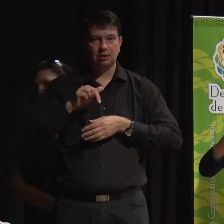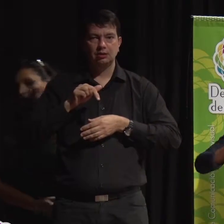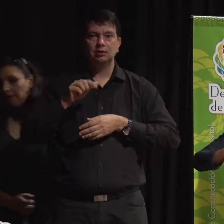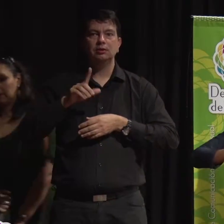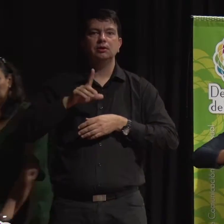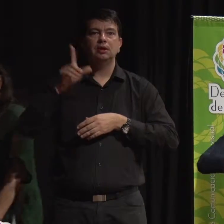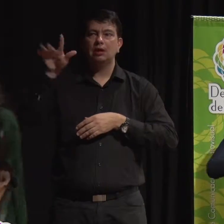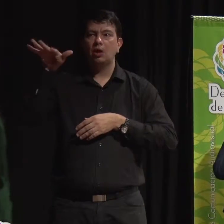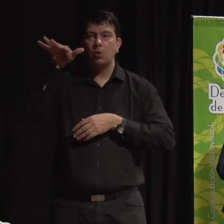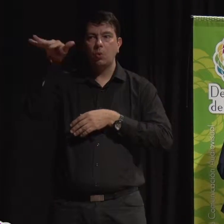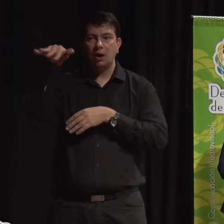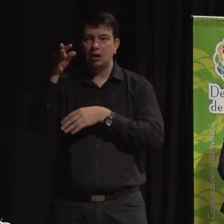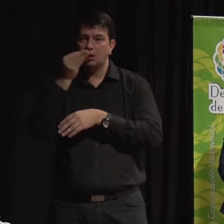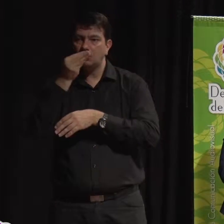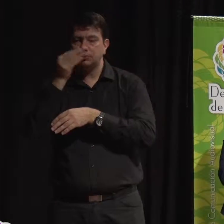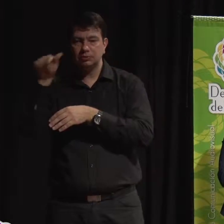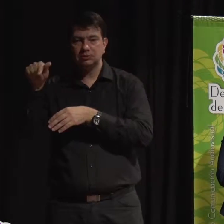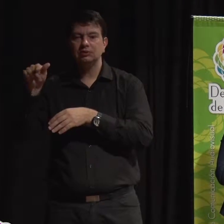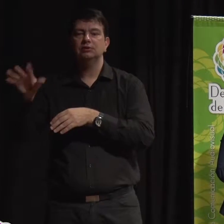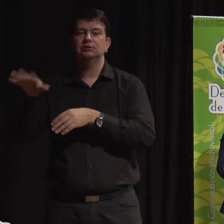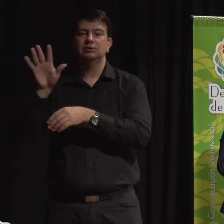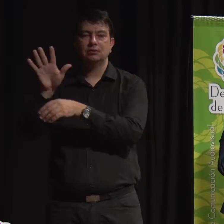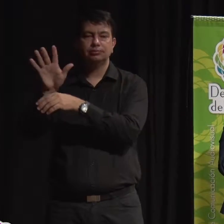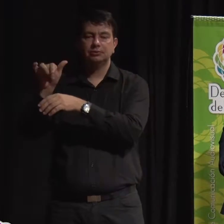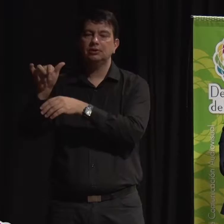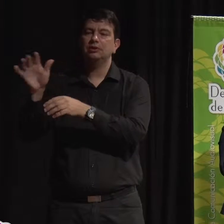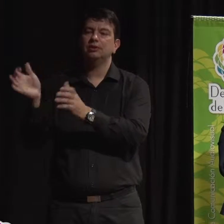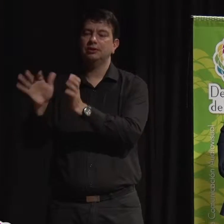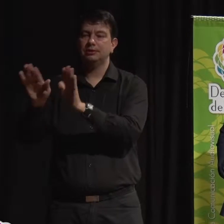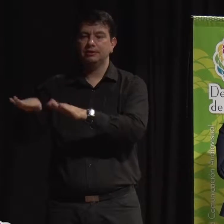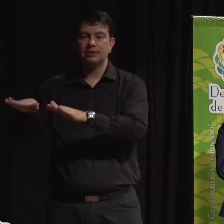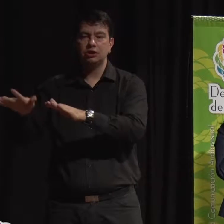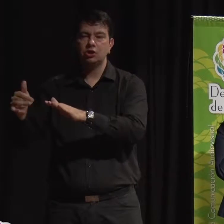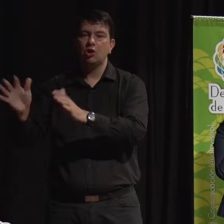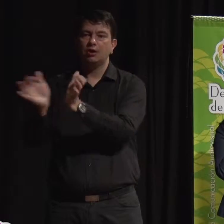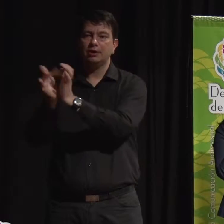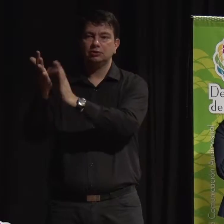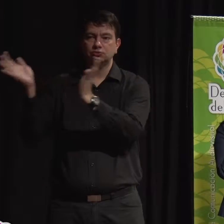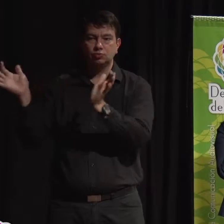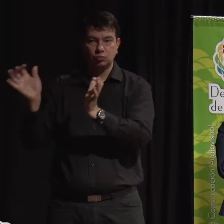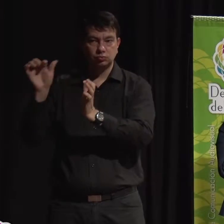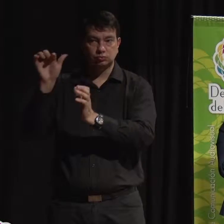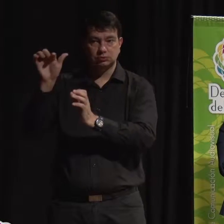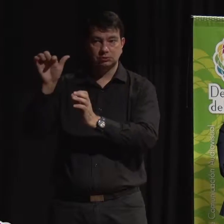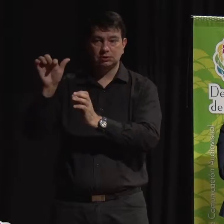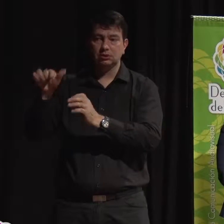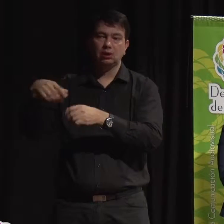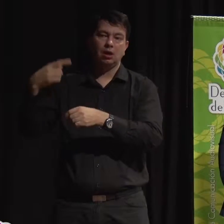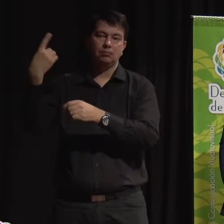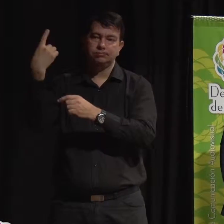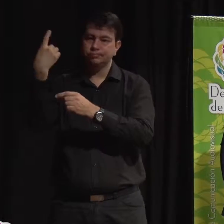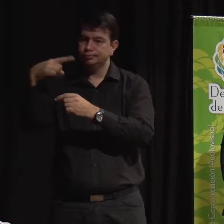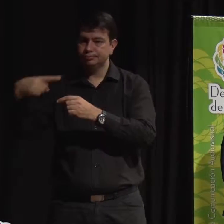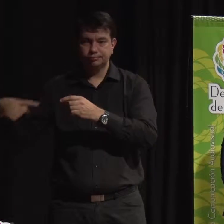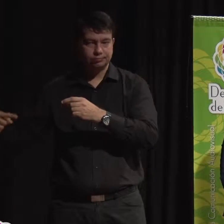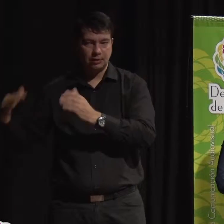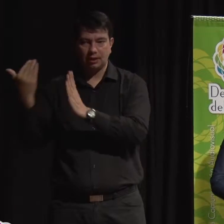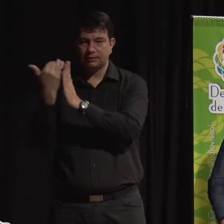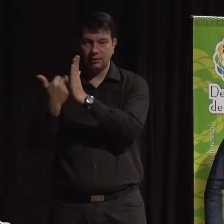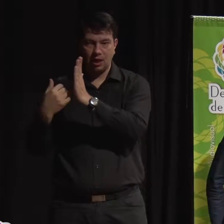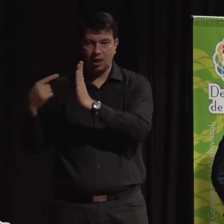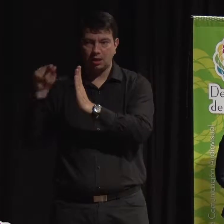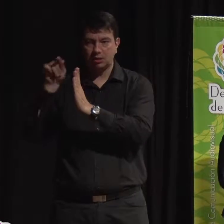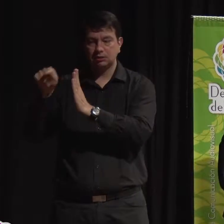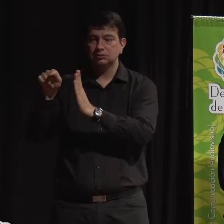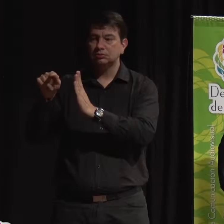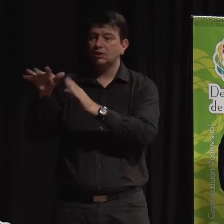en el comedor niño jesús de praga en el que se realizan diversas actividades sociales para